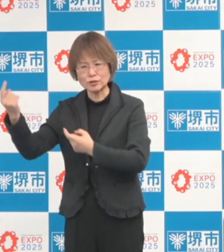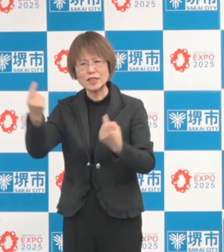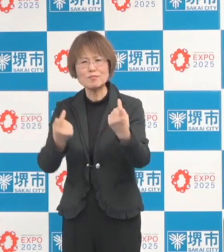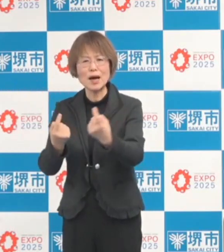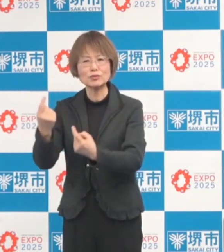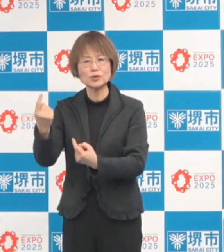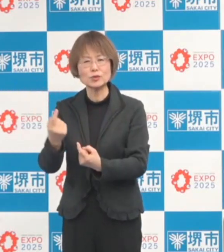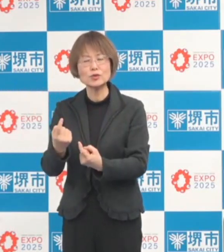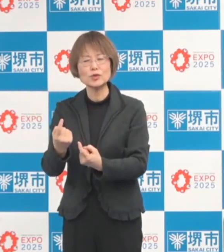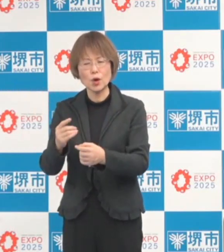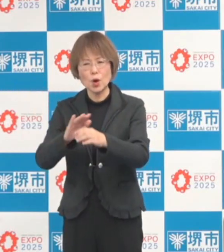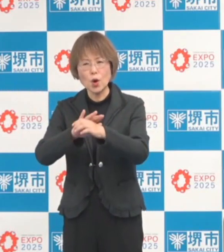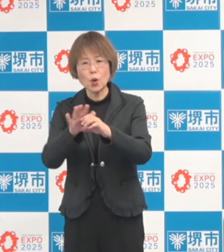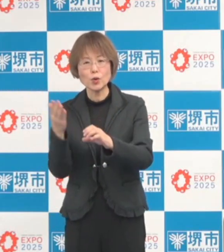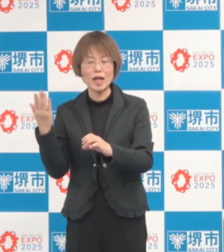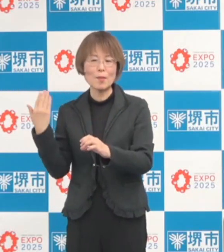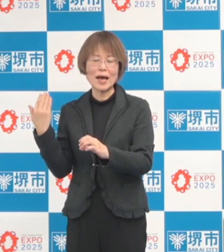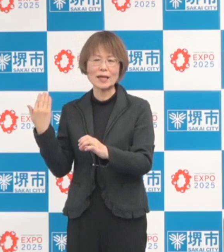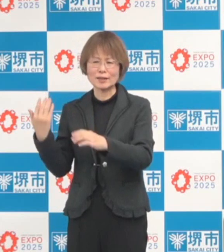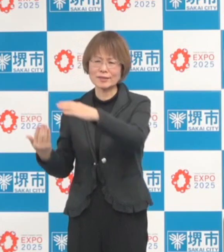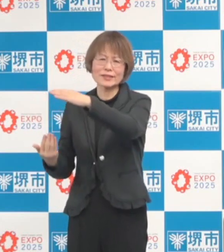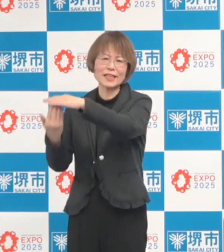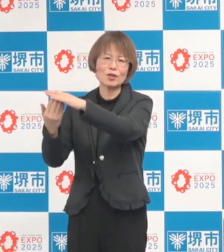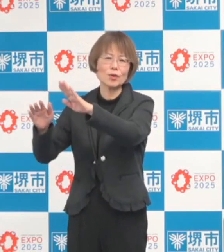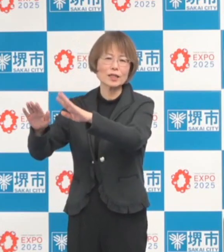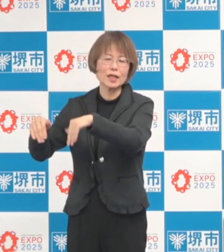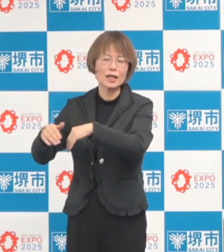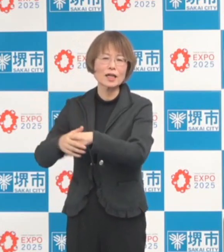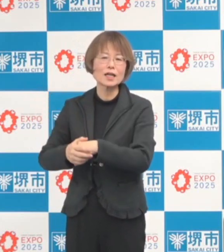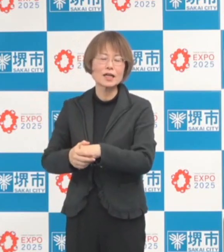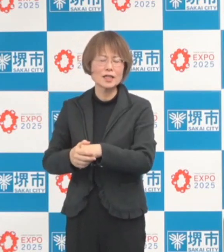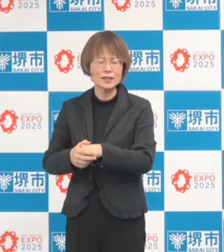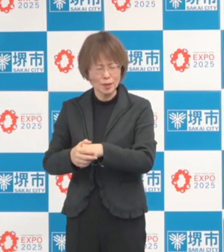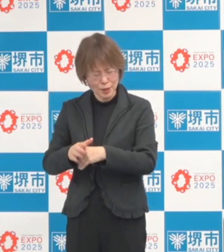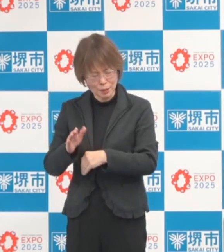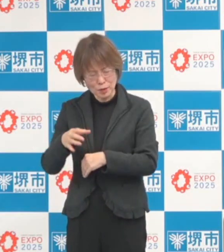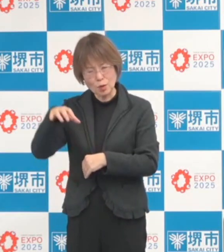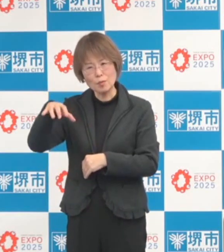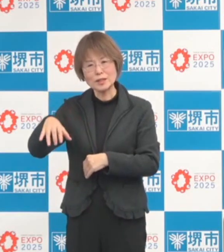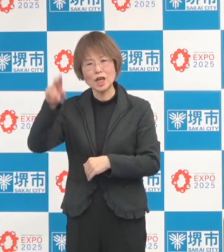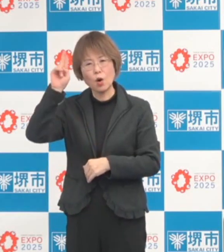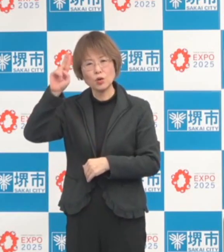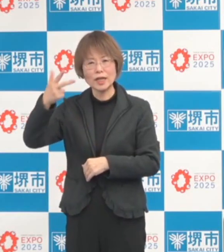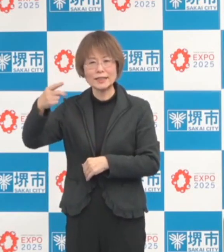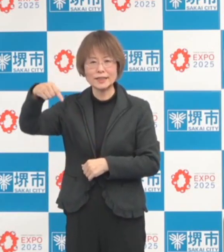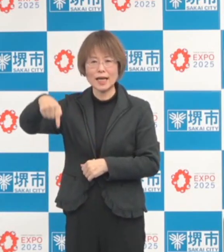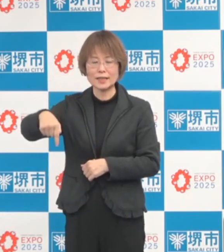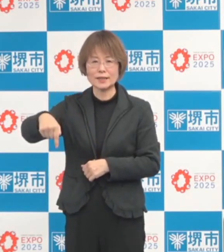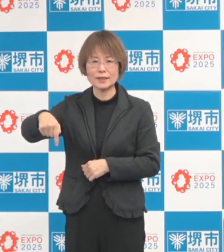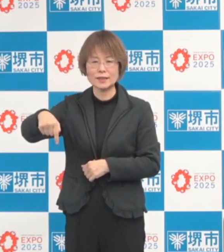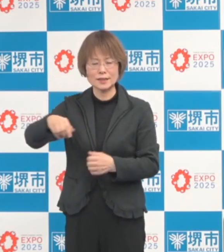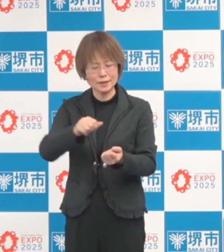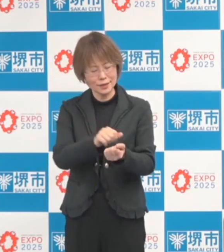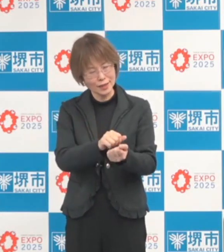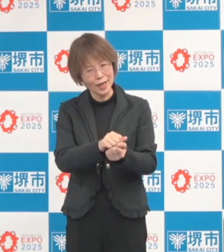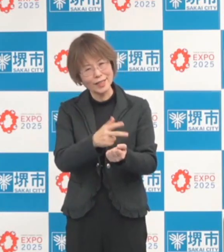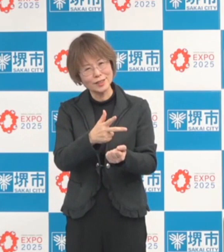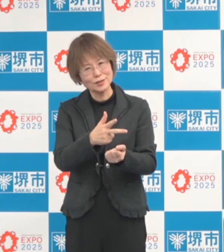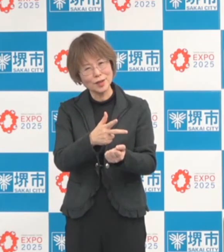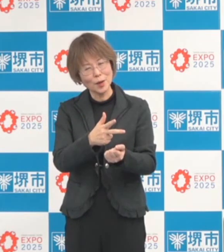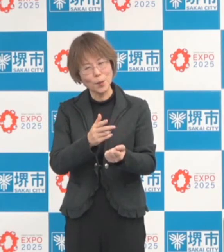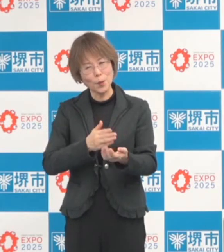の大阪のインバウンドが絶頂期だった時でもほとんど大阪市内にとどまっていて、堺はどちらかというと通